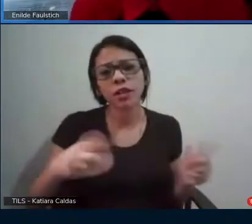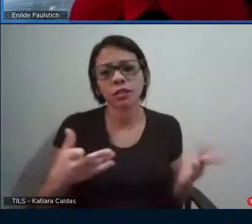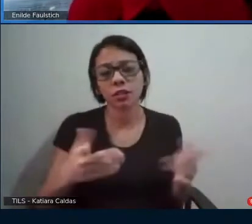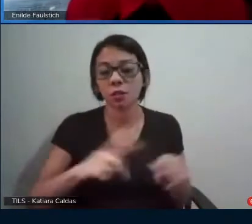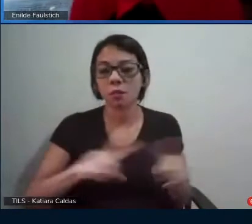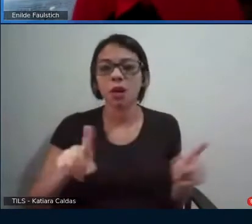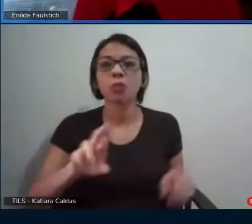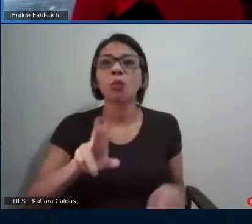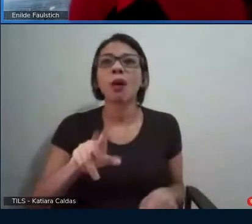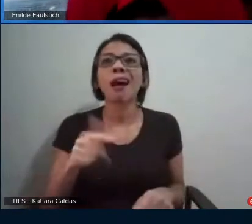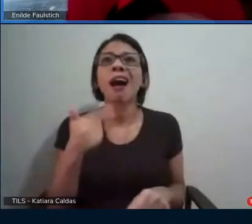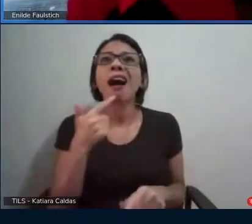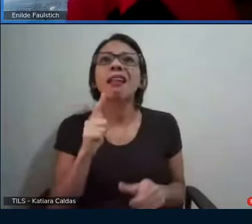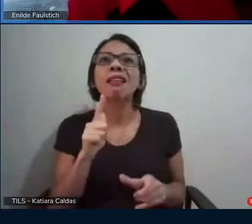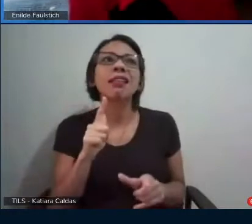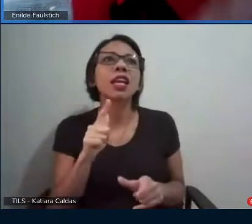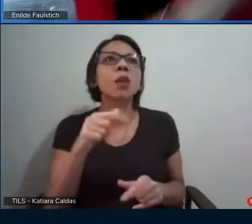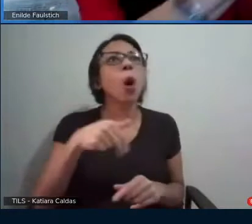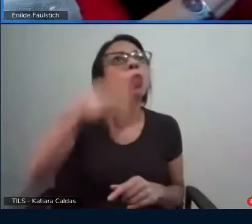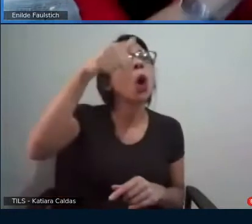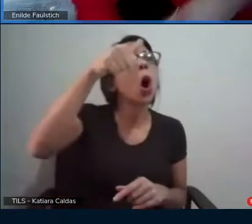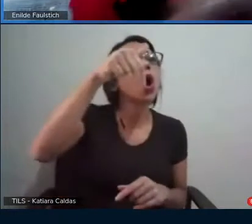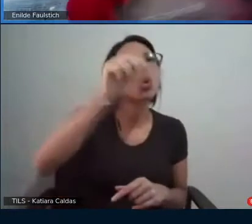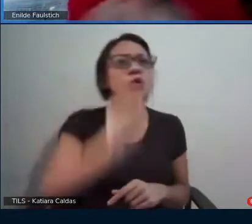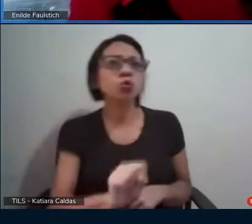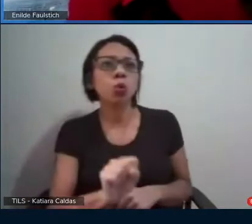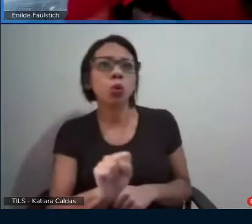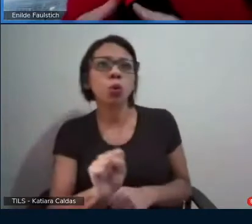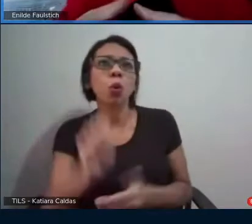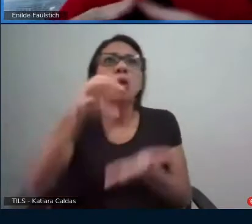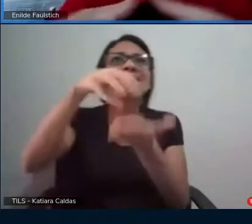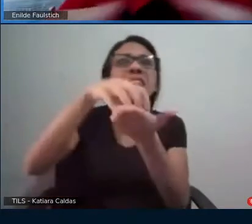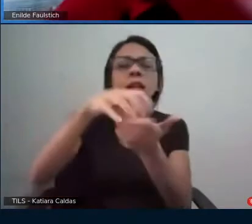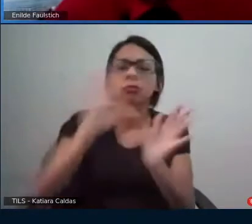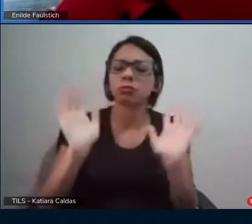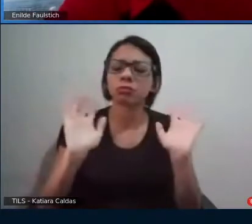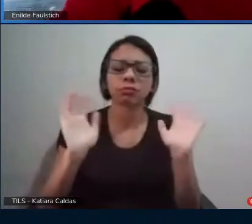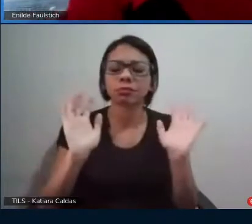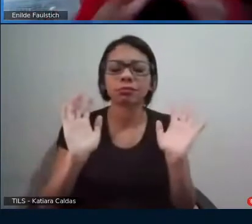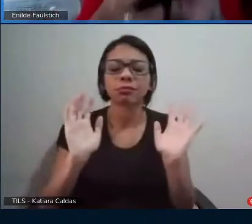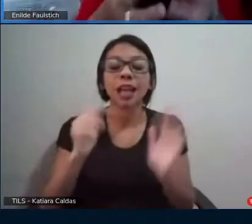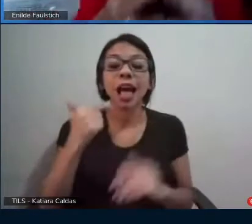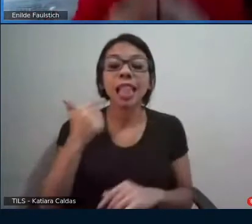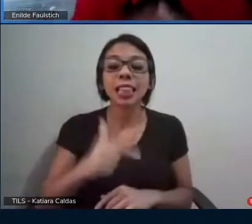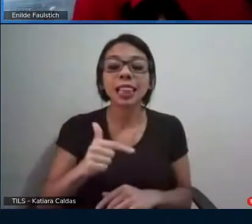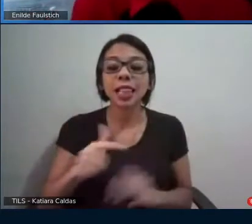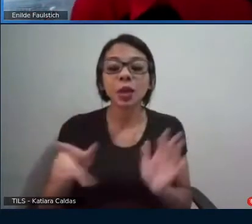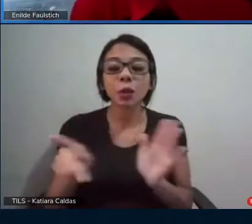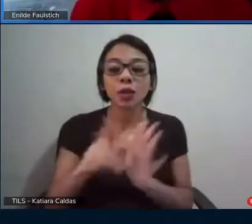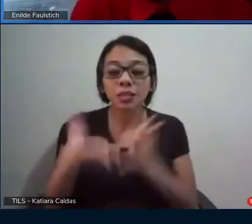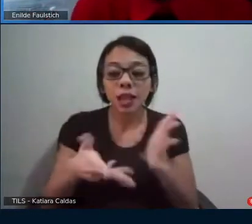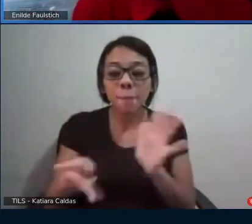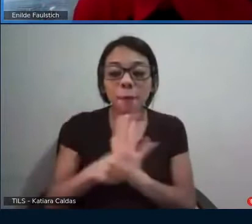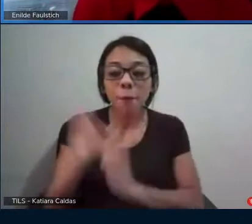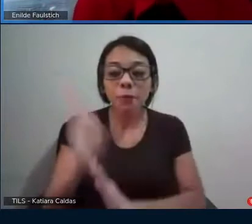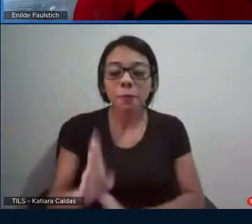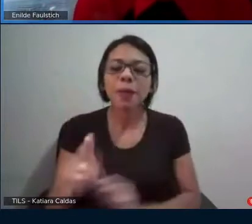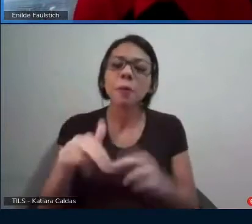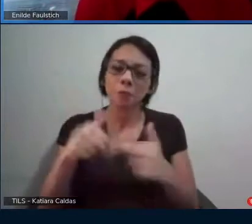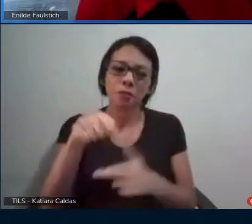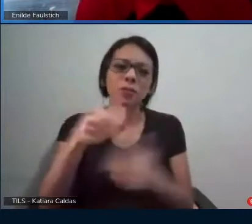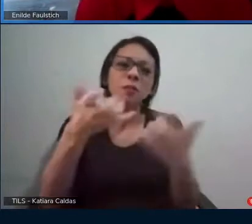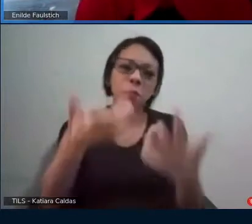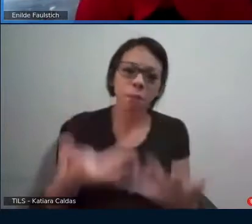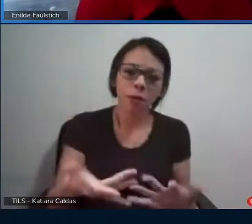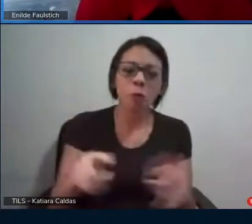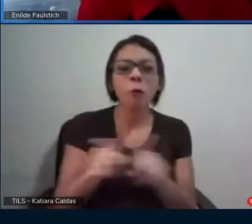língua do norte, uma língua do sul, uma língua do centro, uma língua... Então, é essa reunião que você traz aí, que o Falk